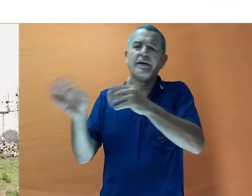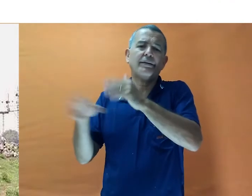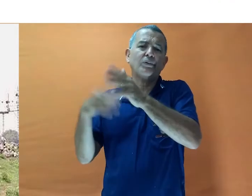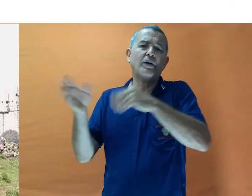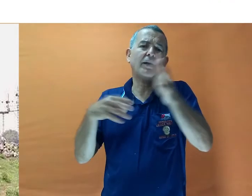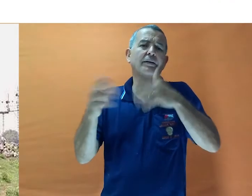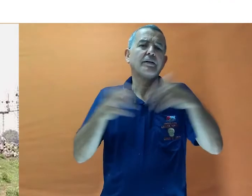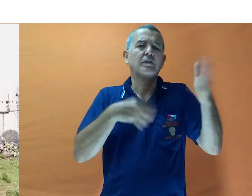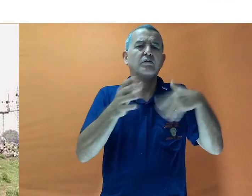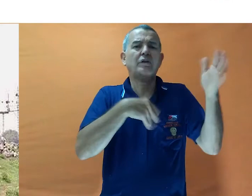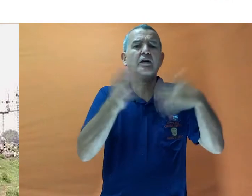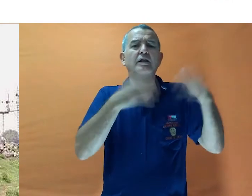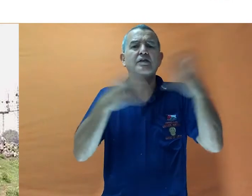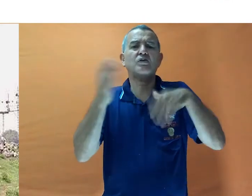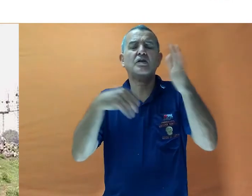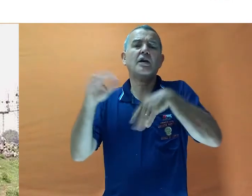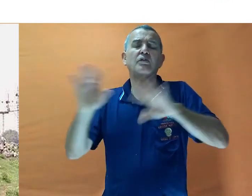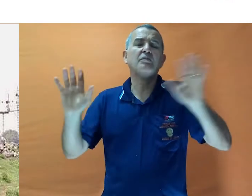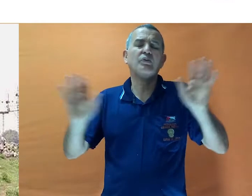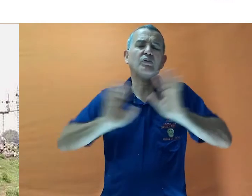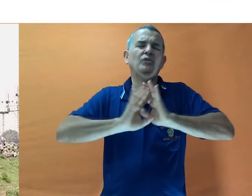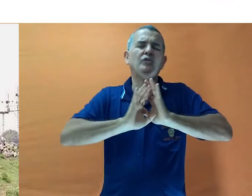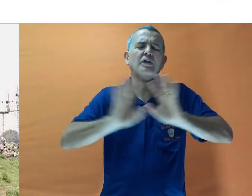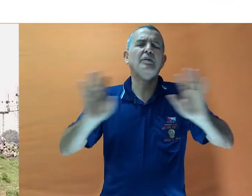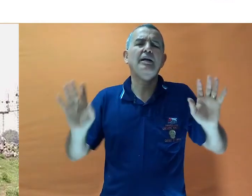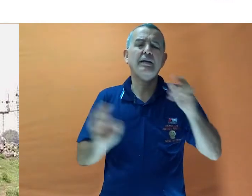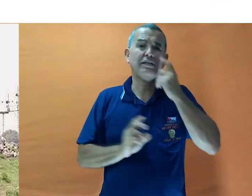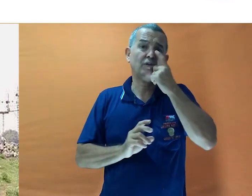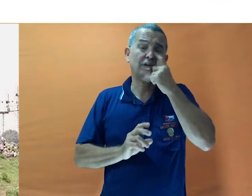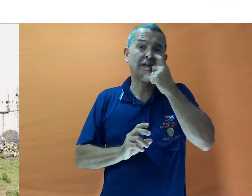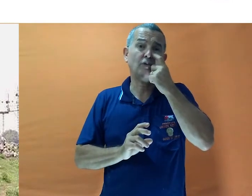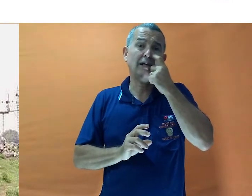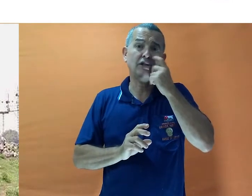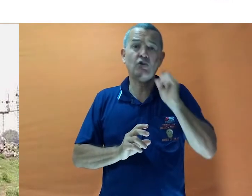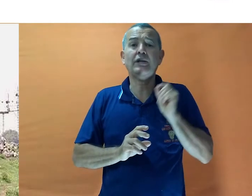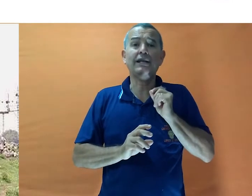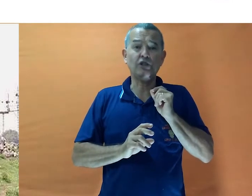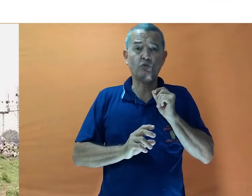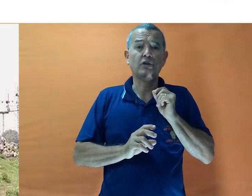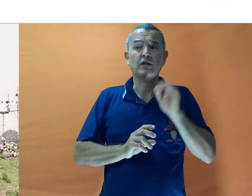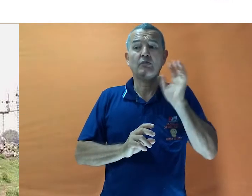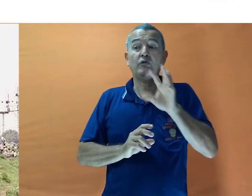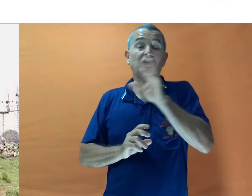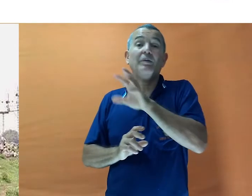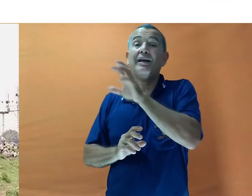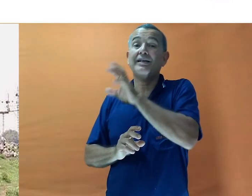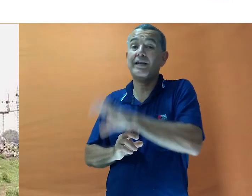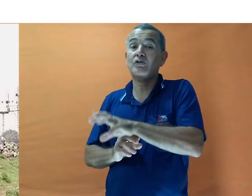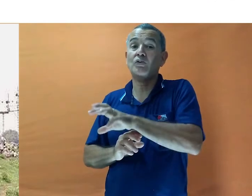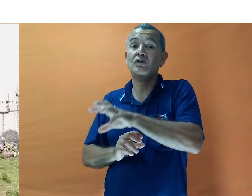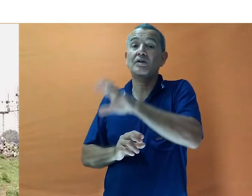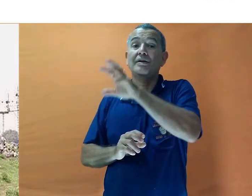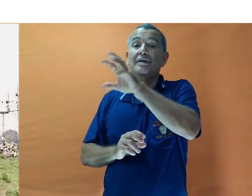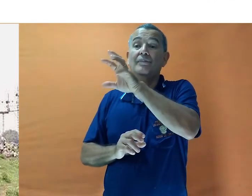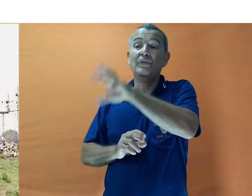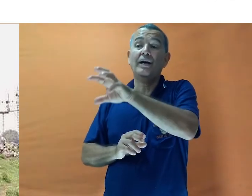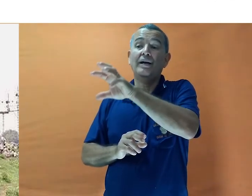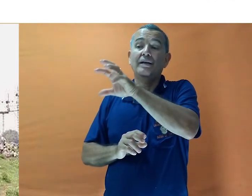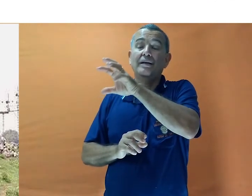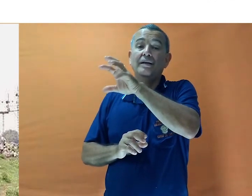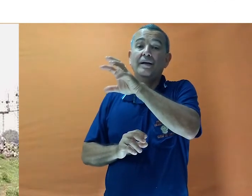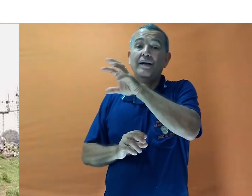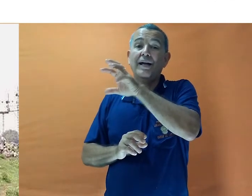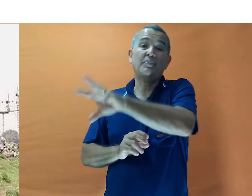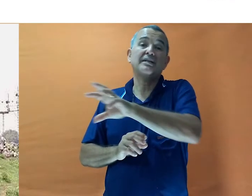porque cada lugar cria seu sinal e pronto, não vou trabalhar questões aqui do religionalismo, eu vou trabalhar as questões